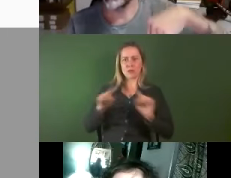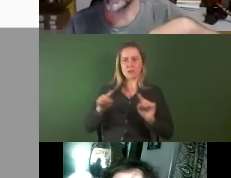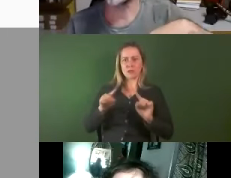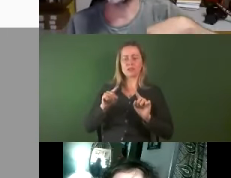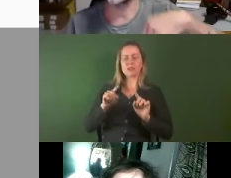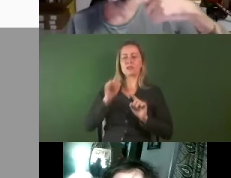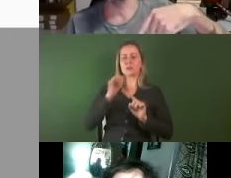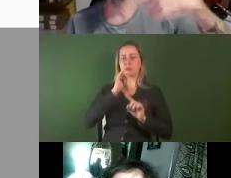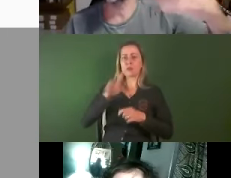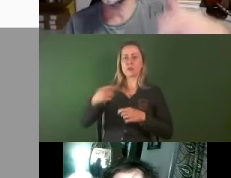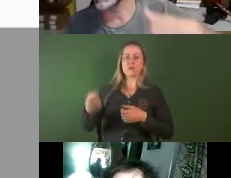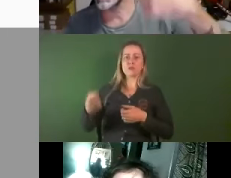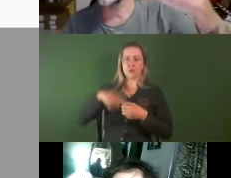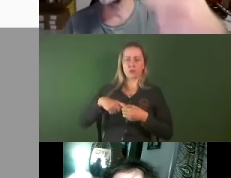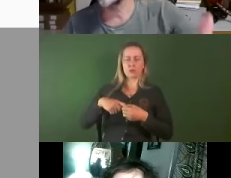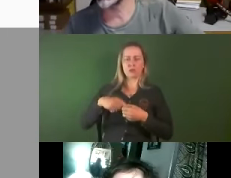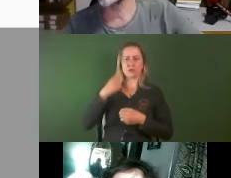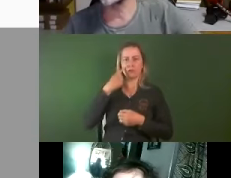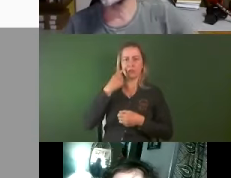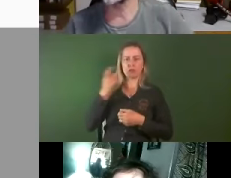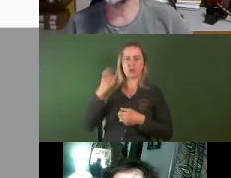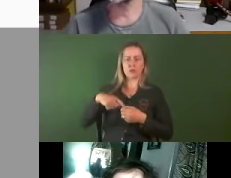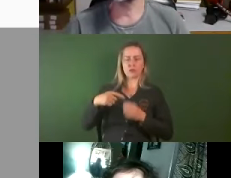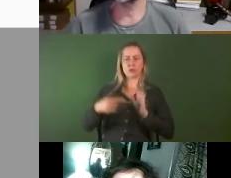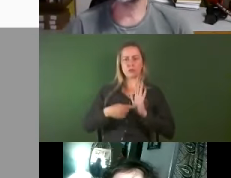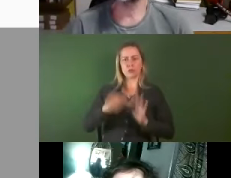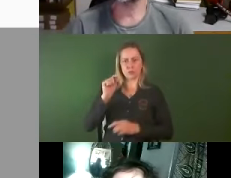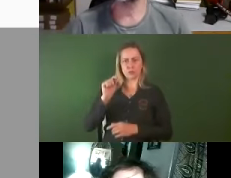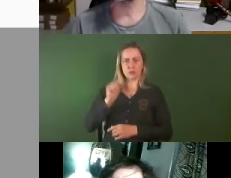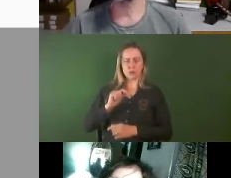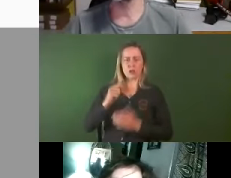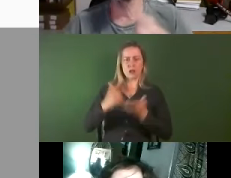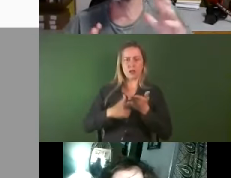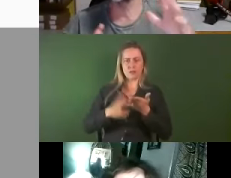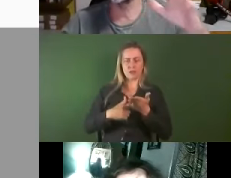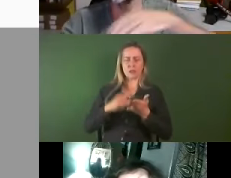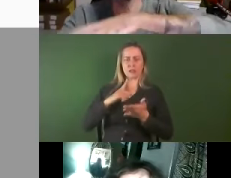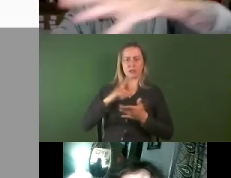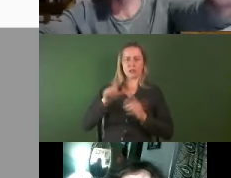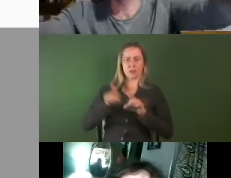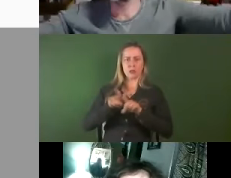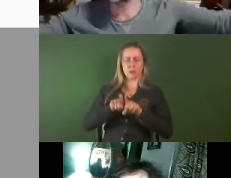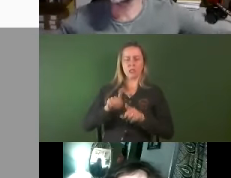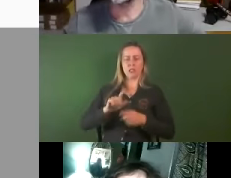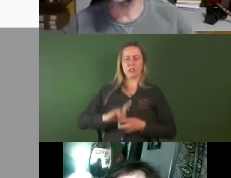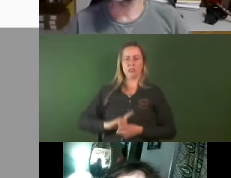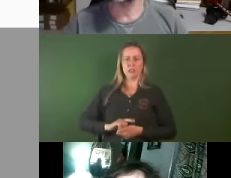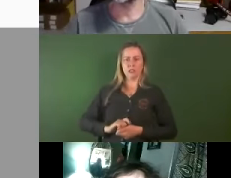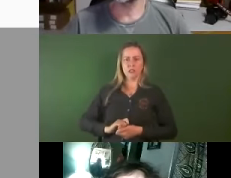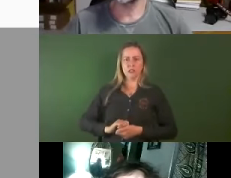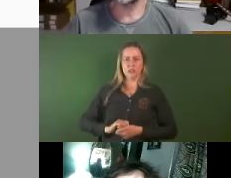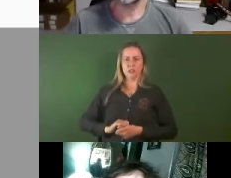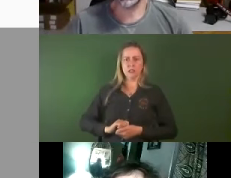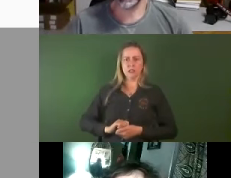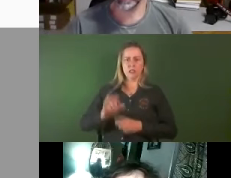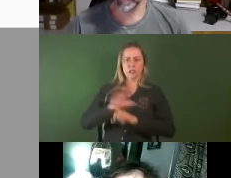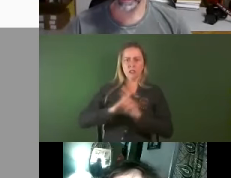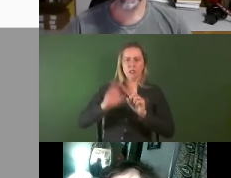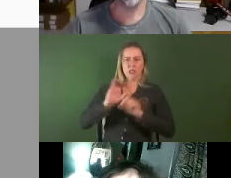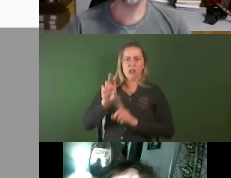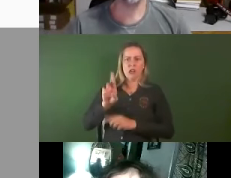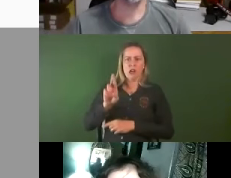eu volto para ele, se vocês quiserem, eu mostro um pouco desse livro, dessa performance de Butô no meio de uma comunidade rural para